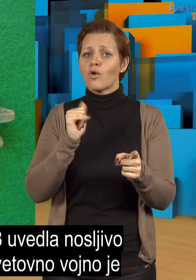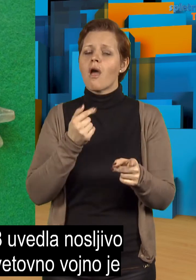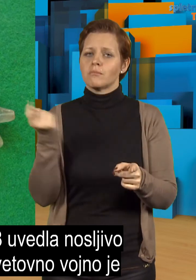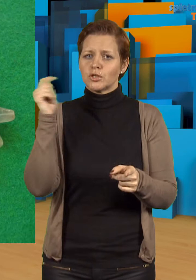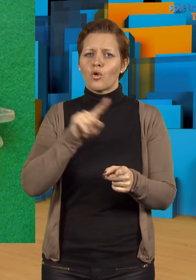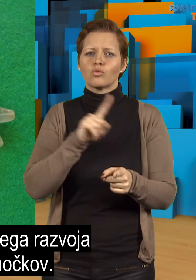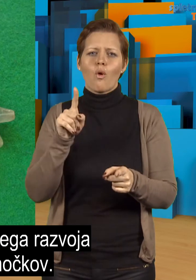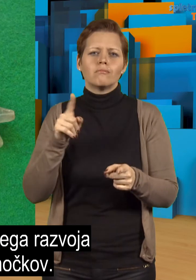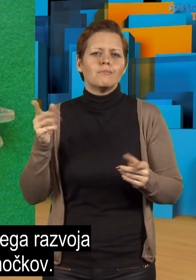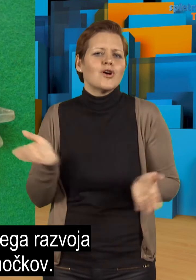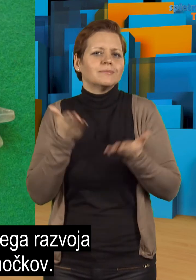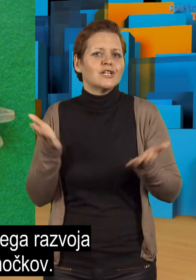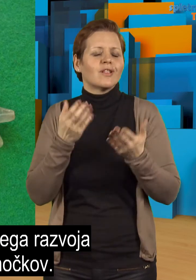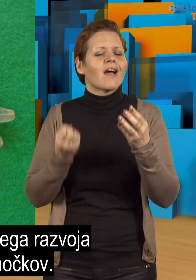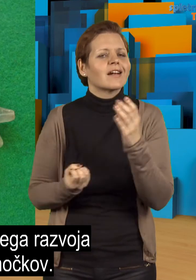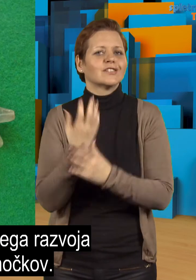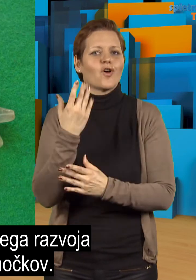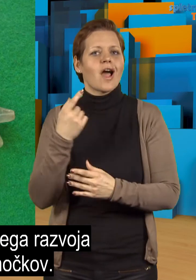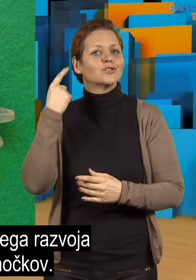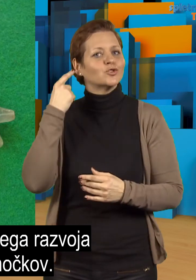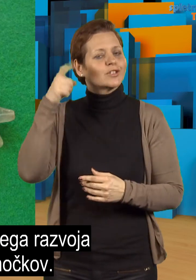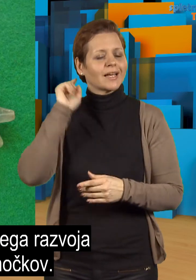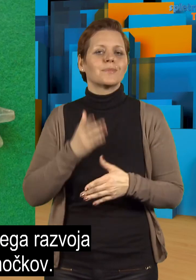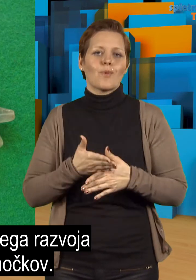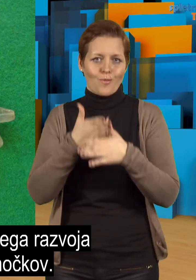do pospešenega razvoja slušnih pripomočkov.